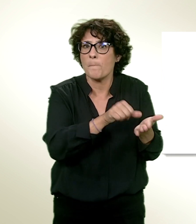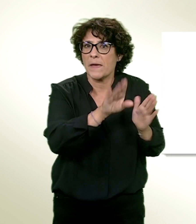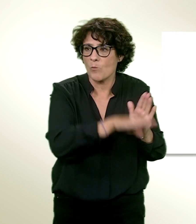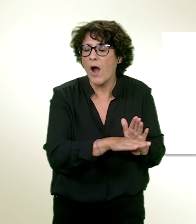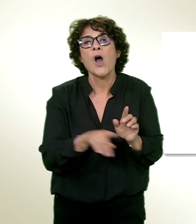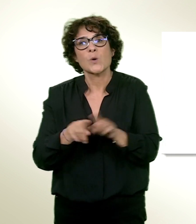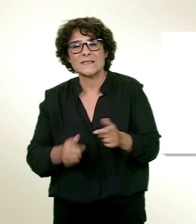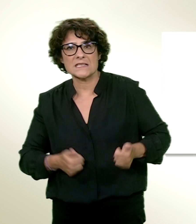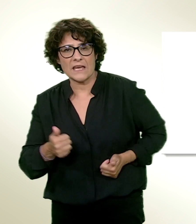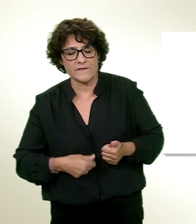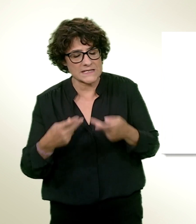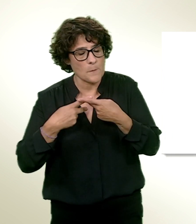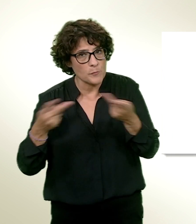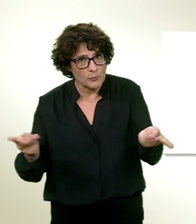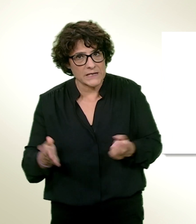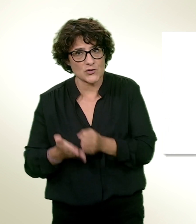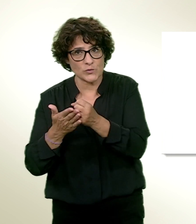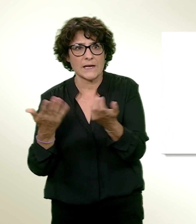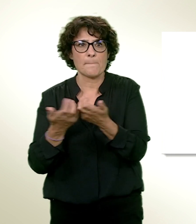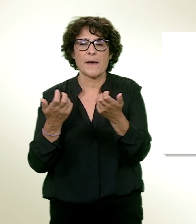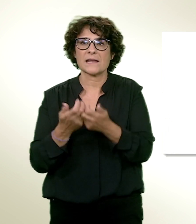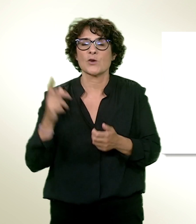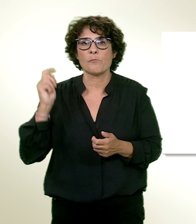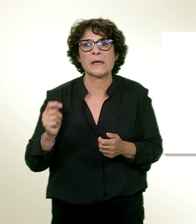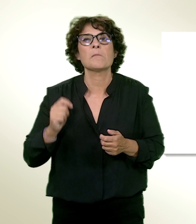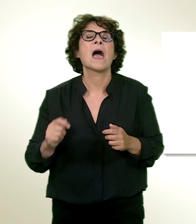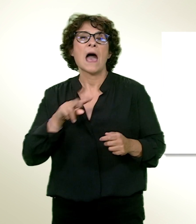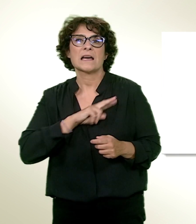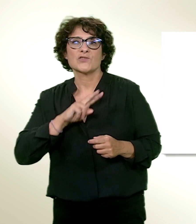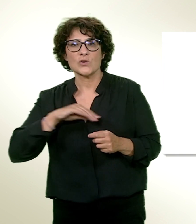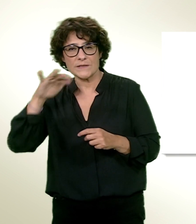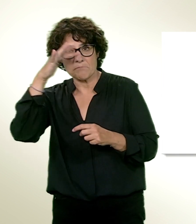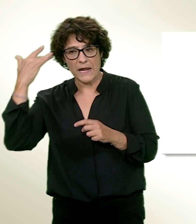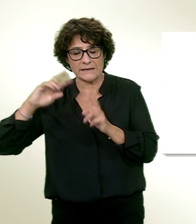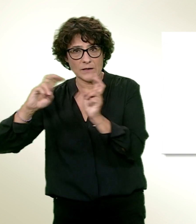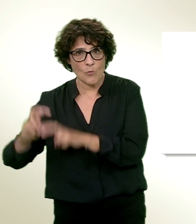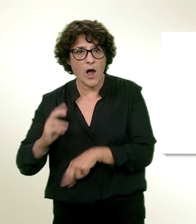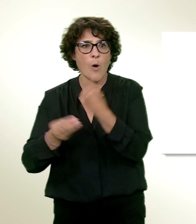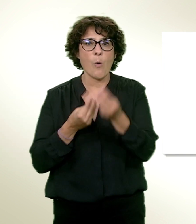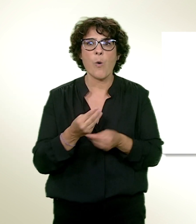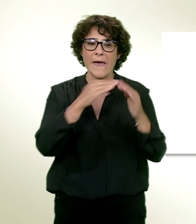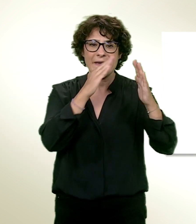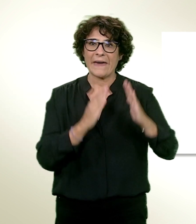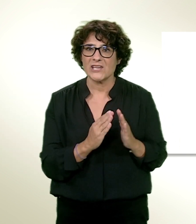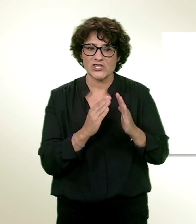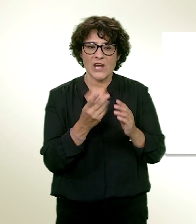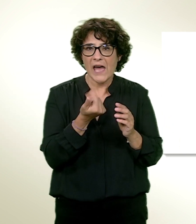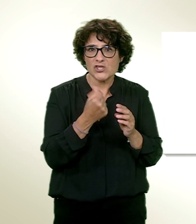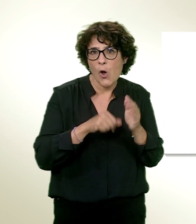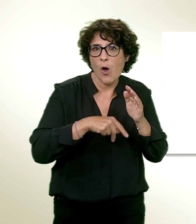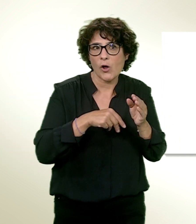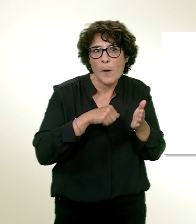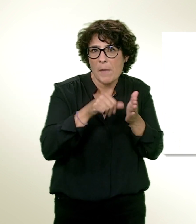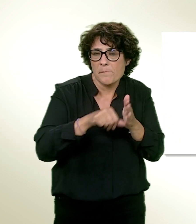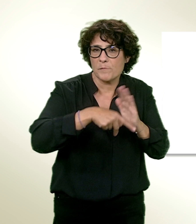une réduction des primes de l'assurance maladie ou davantage d'argent pour les crèches. L'initiative 99% serait un